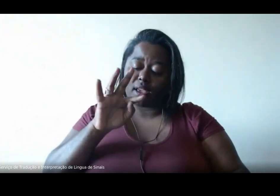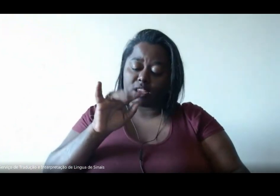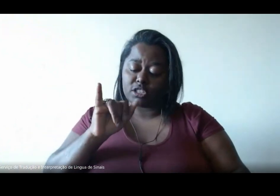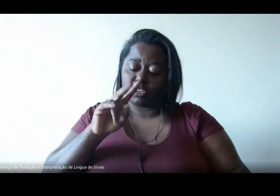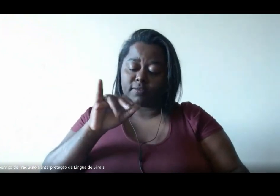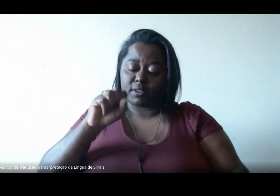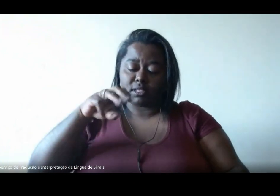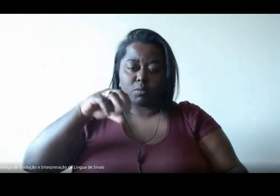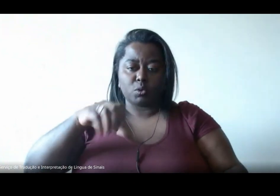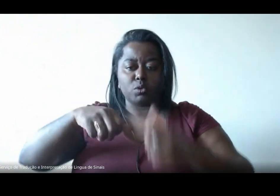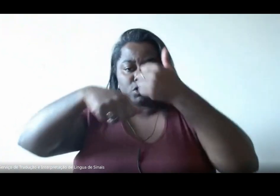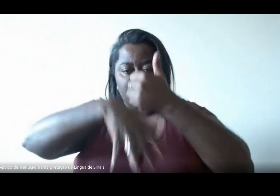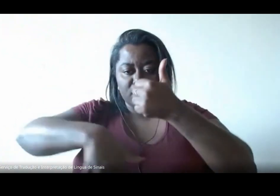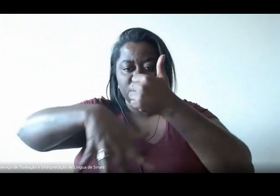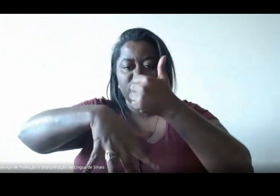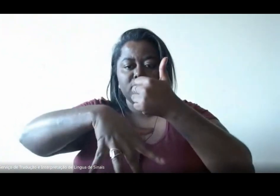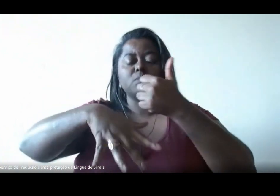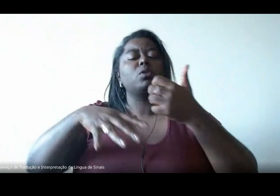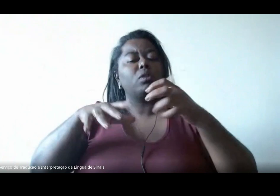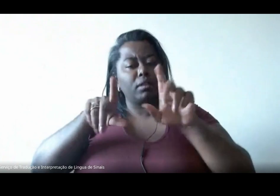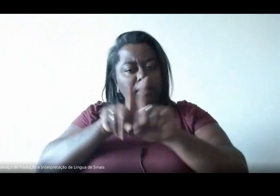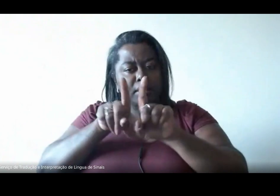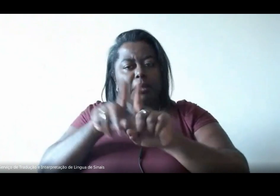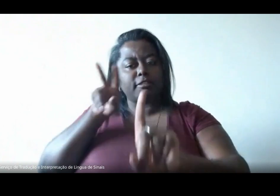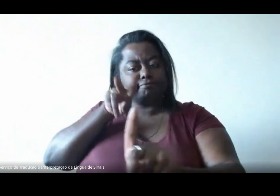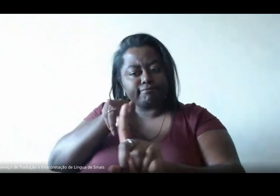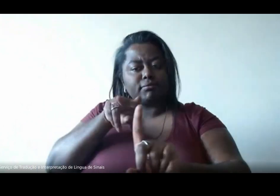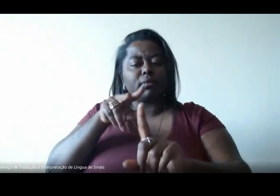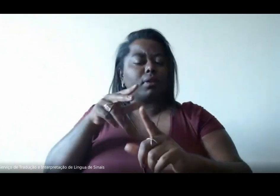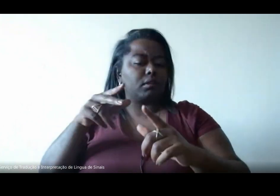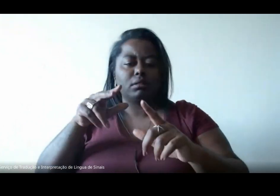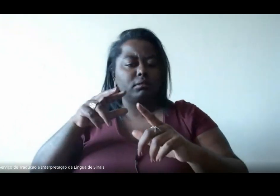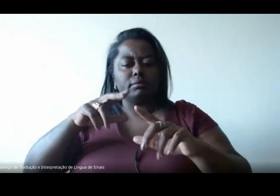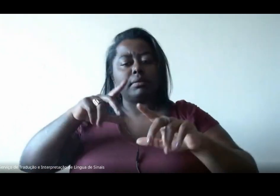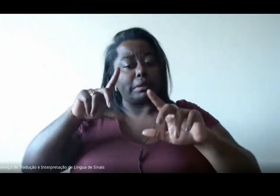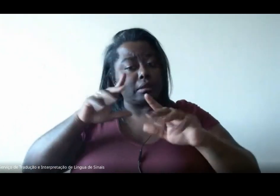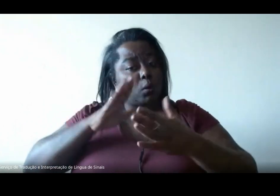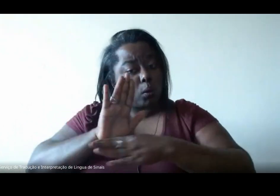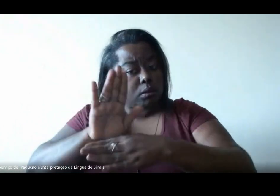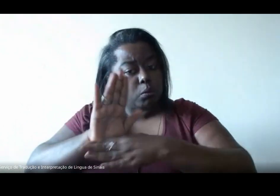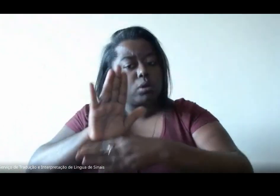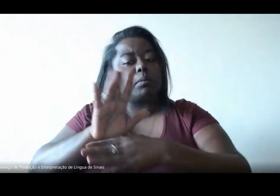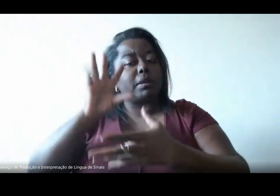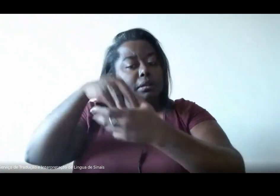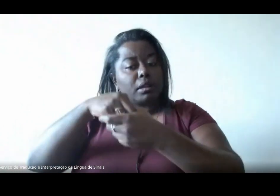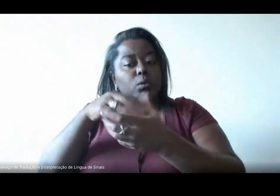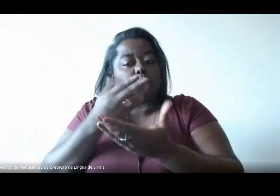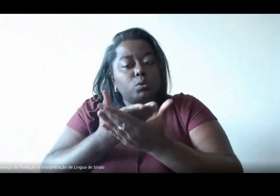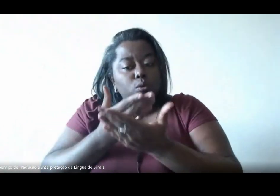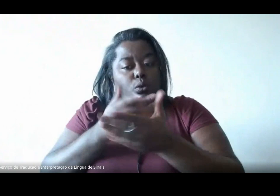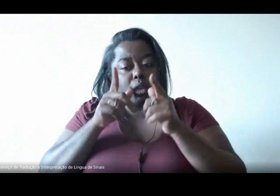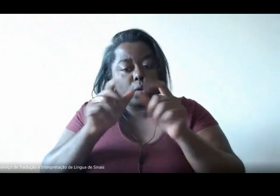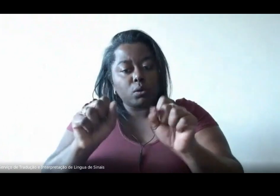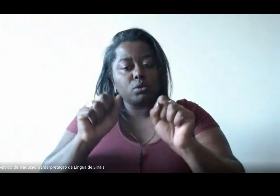a partir de diferentes perspectivas com estrutura da língua, contribuem para que dentro dos estudos linguísticos a